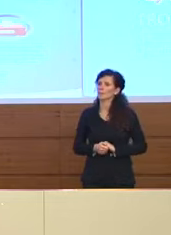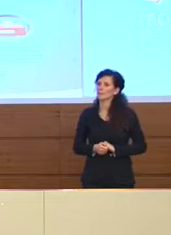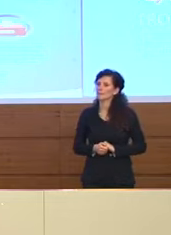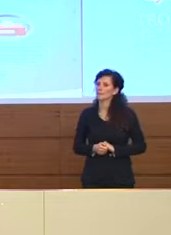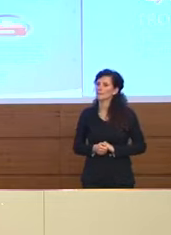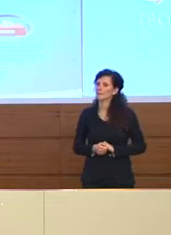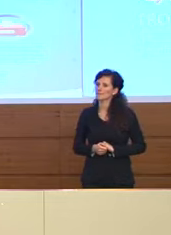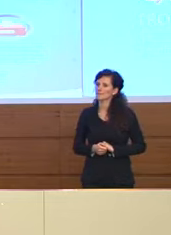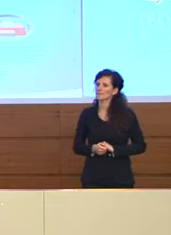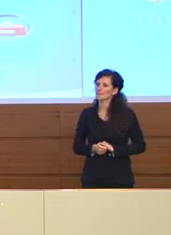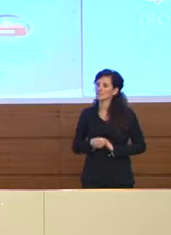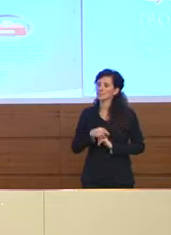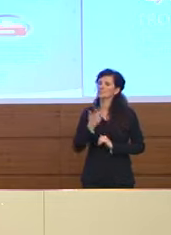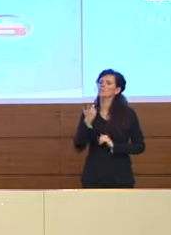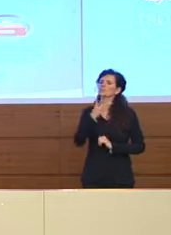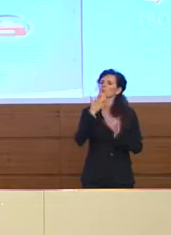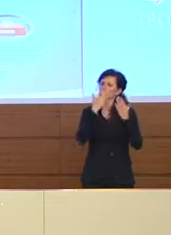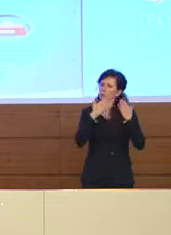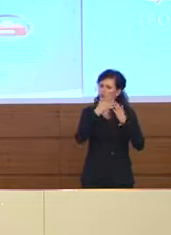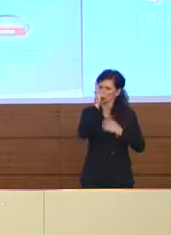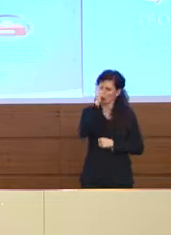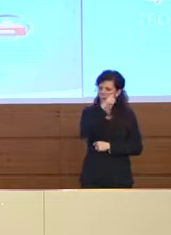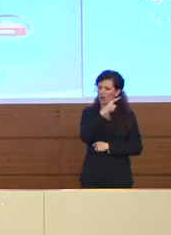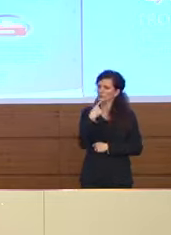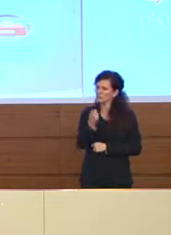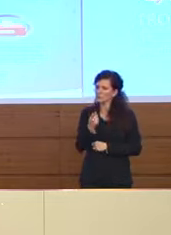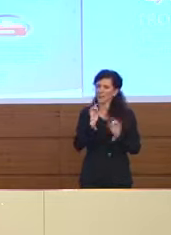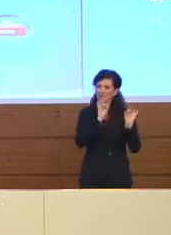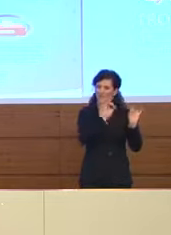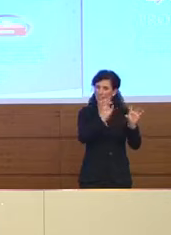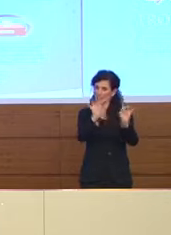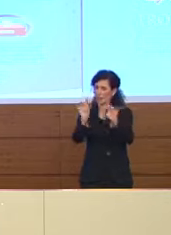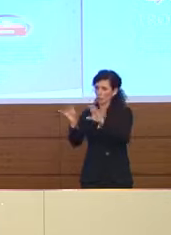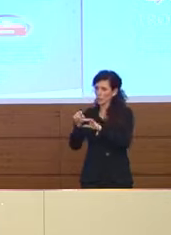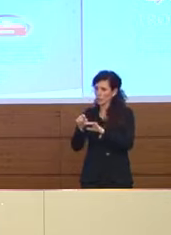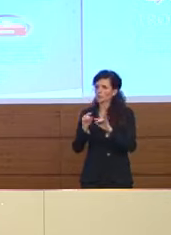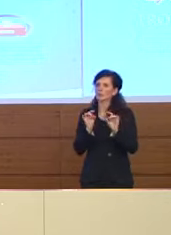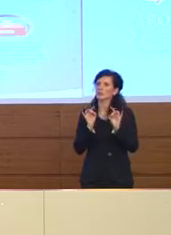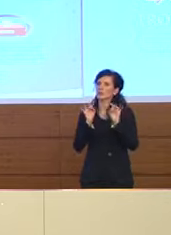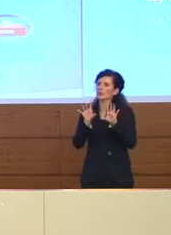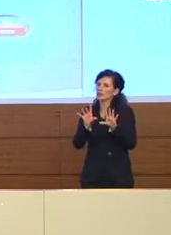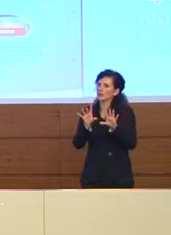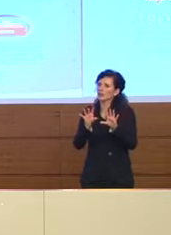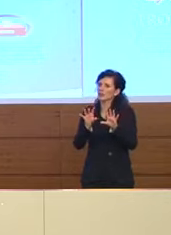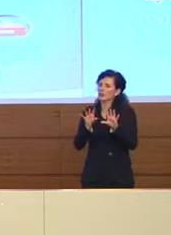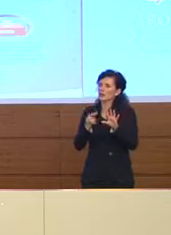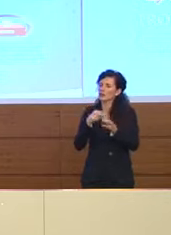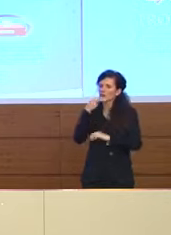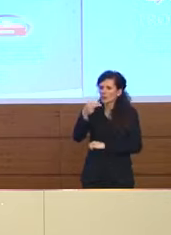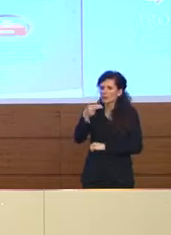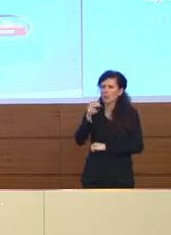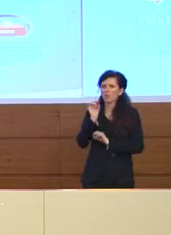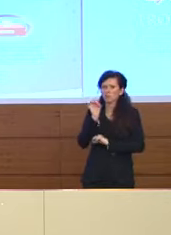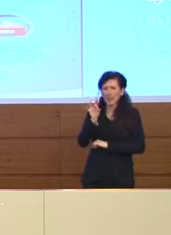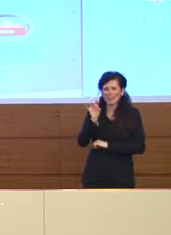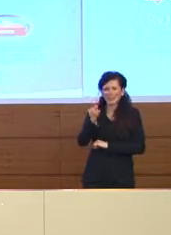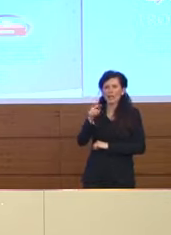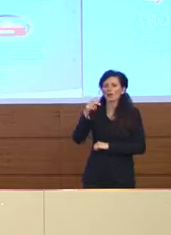il virus sas cup 2 in fette rebela il batterio chiamato privo della